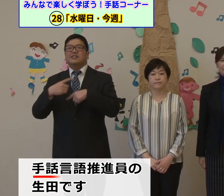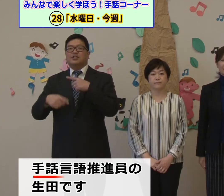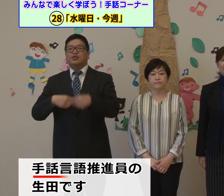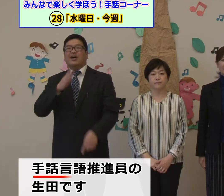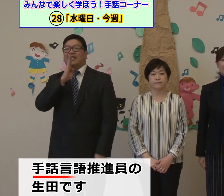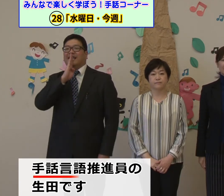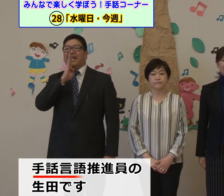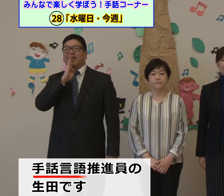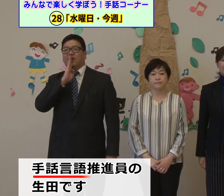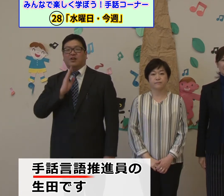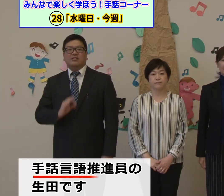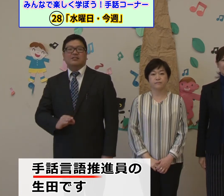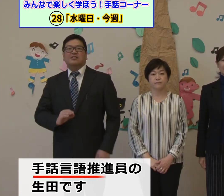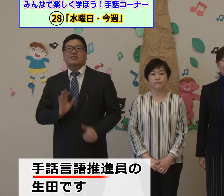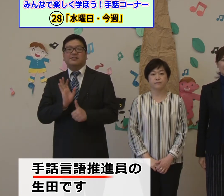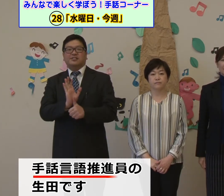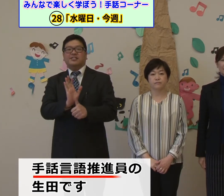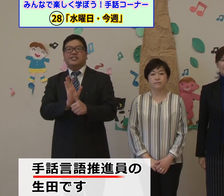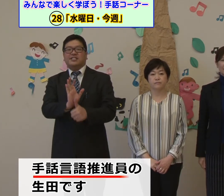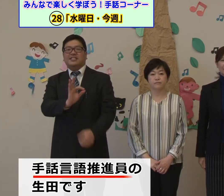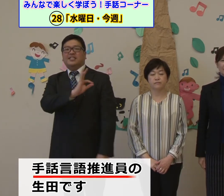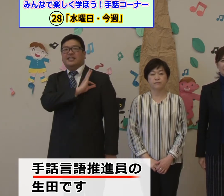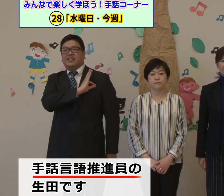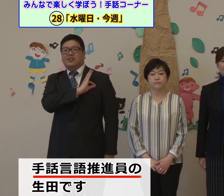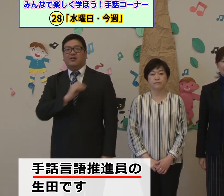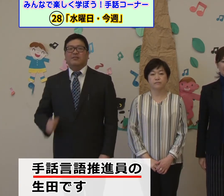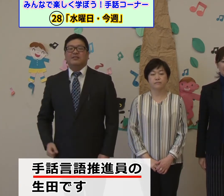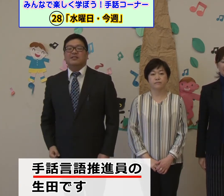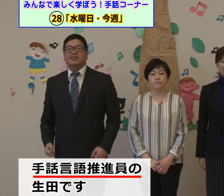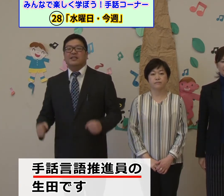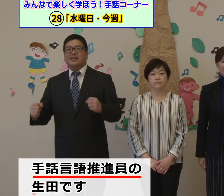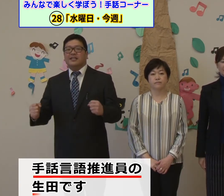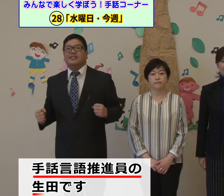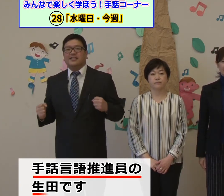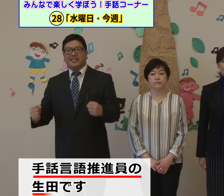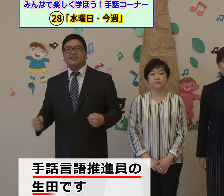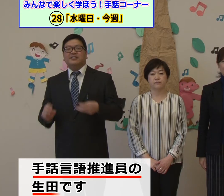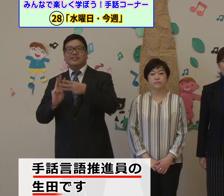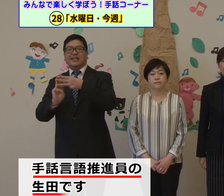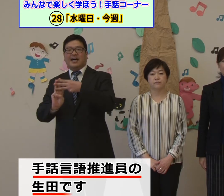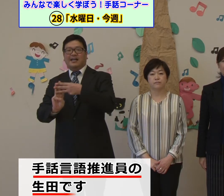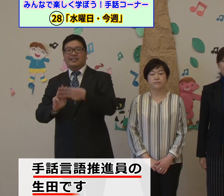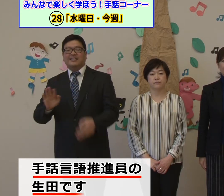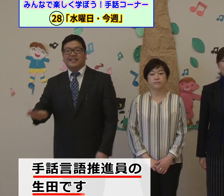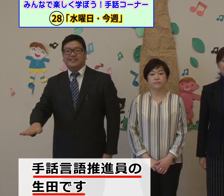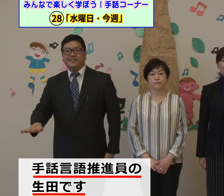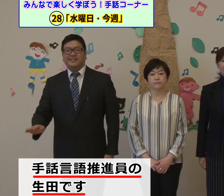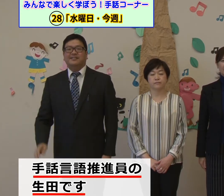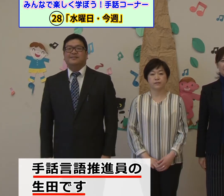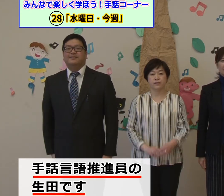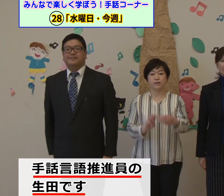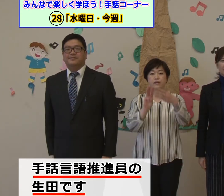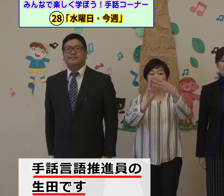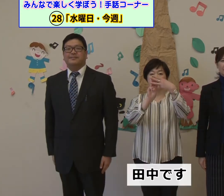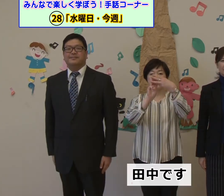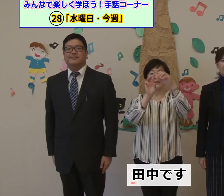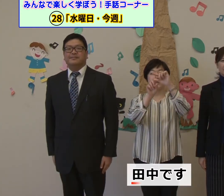手話言語推進員の生田です。 田